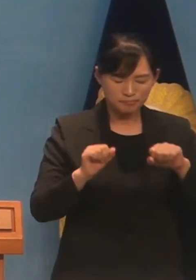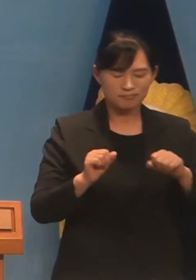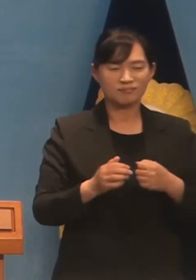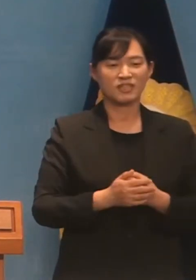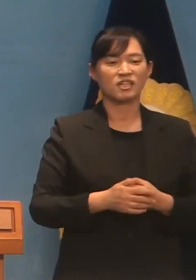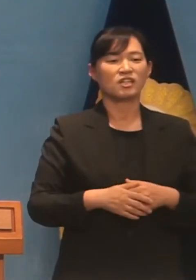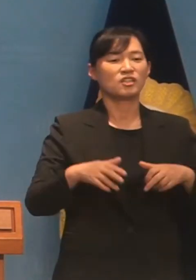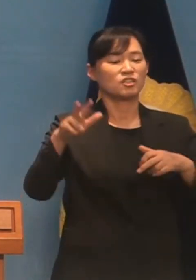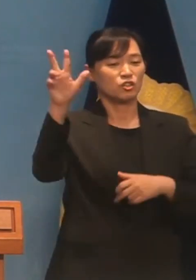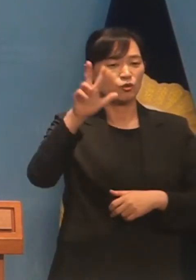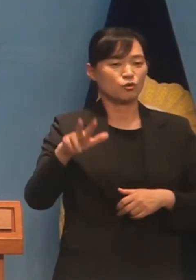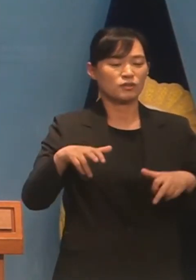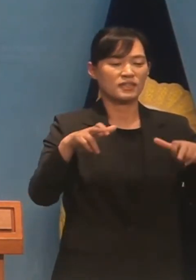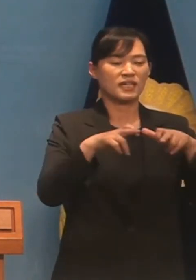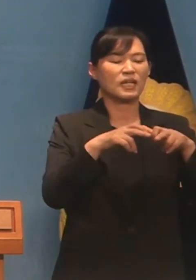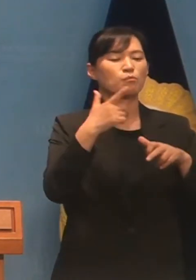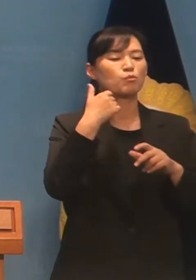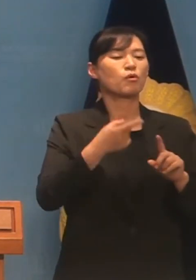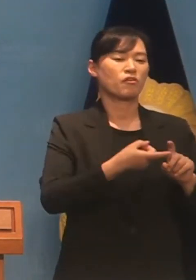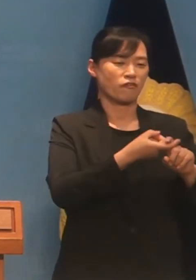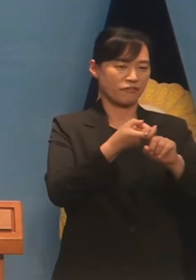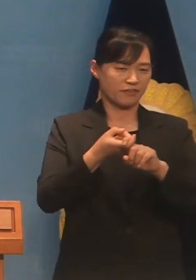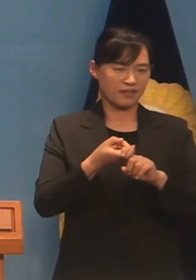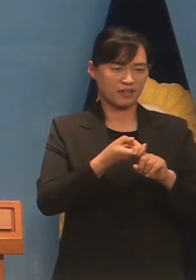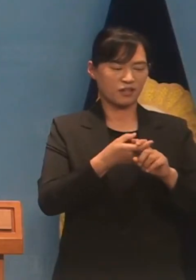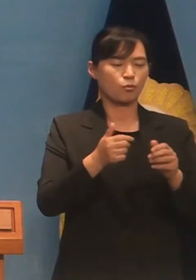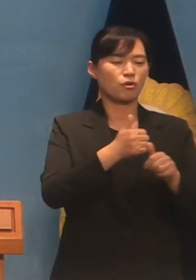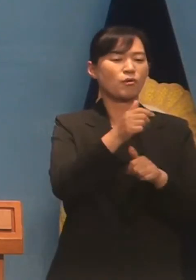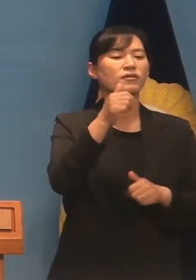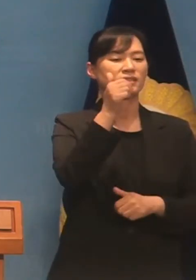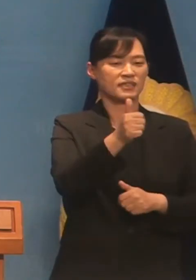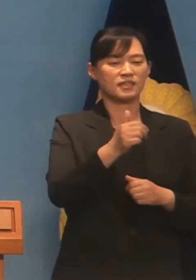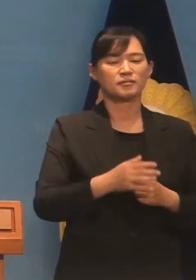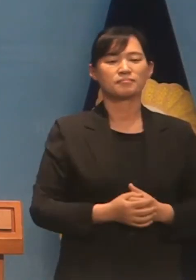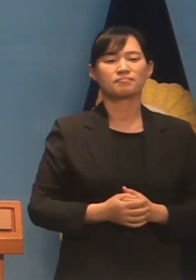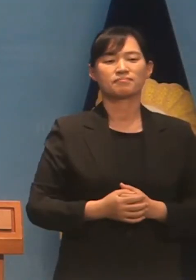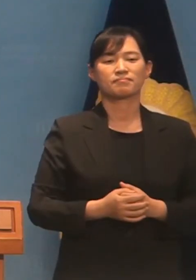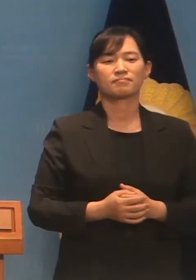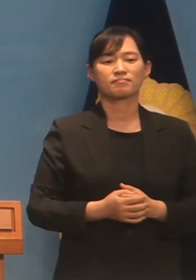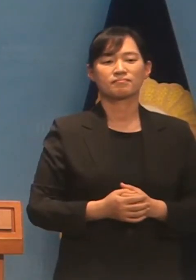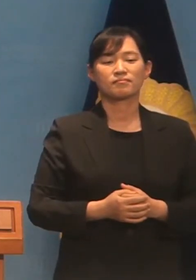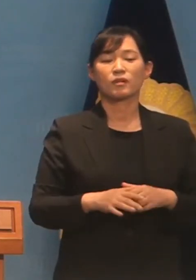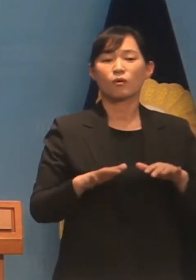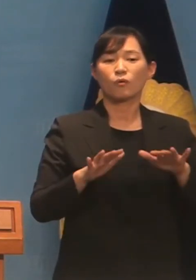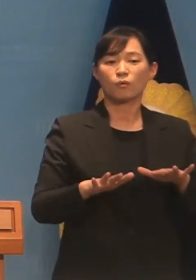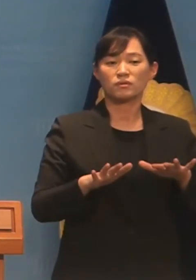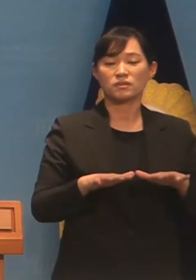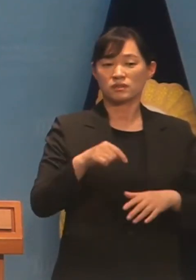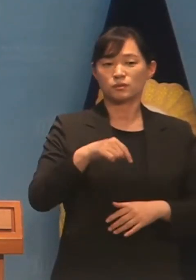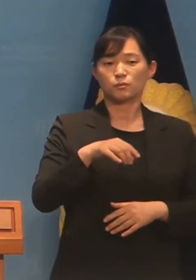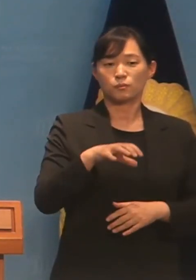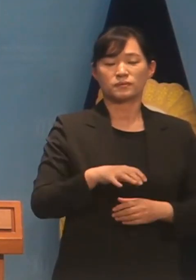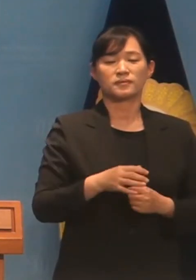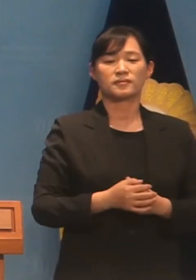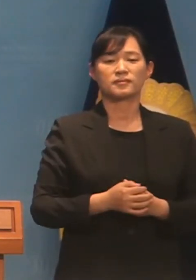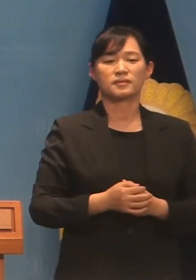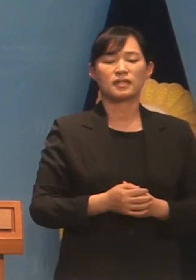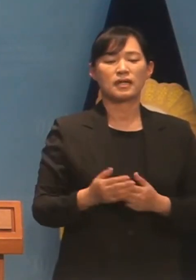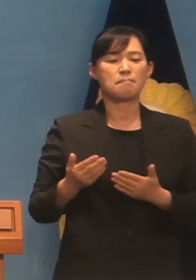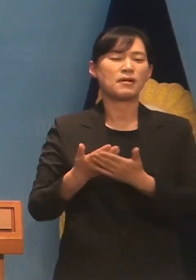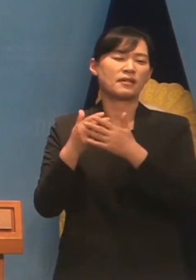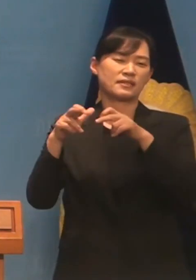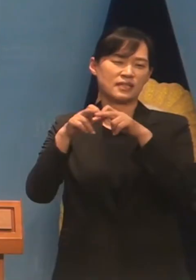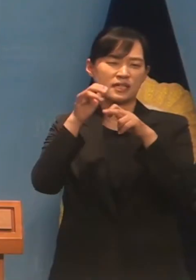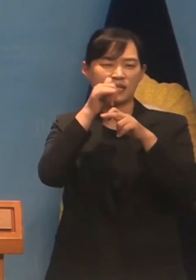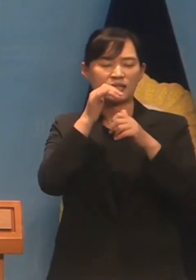안녕하십니까. 전국장애인 공무연대 문화예술위원회 위원장 김종옥입니다. 오늘 이 자리에는 발달